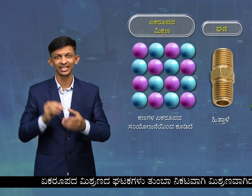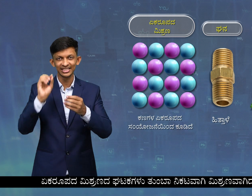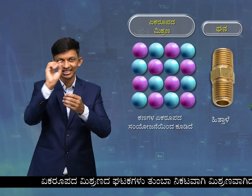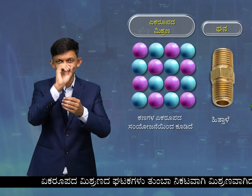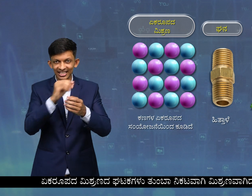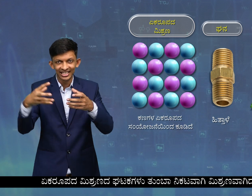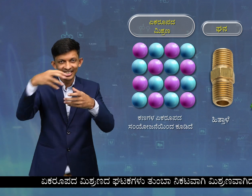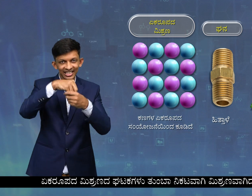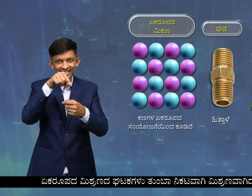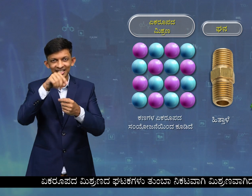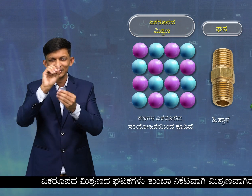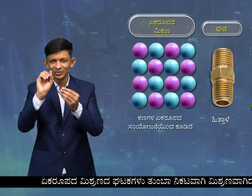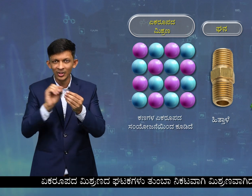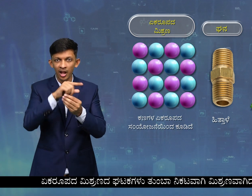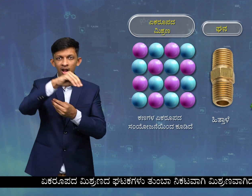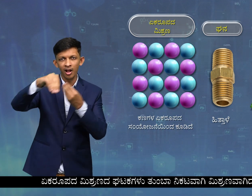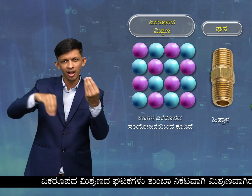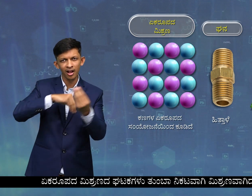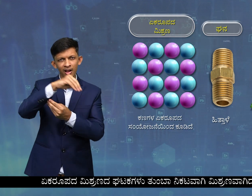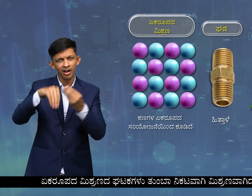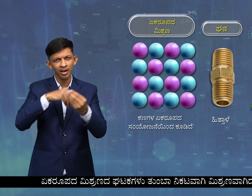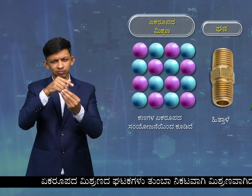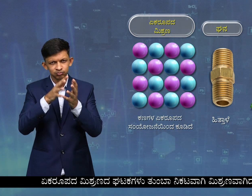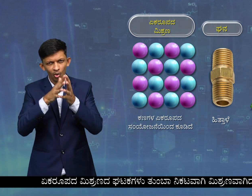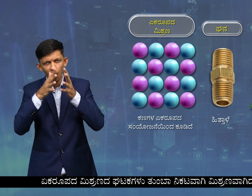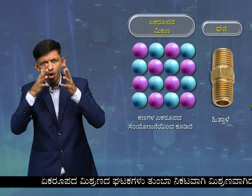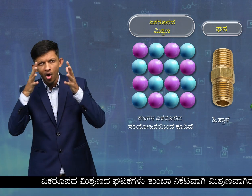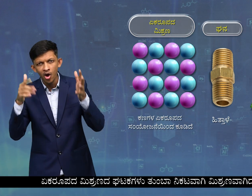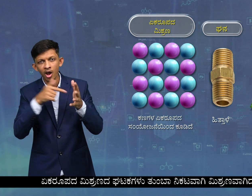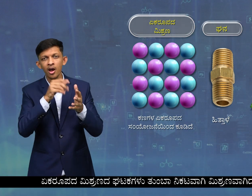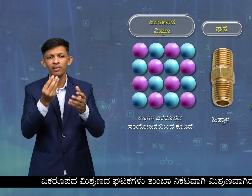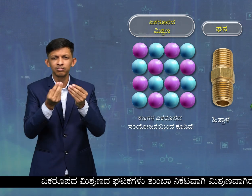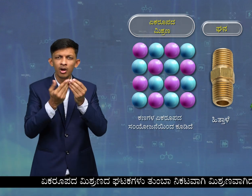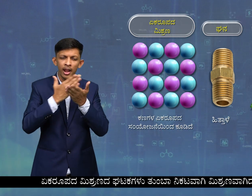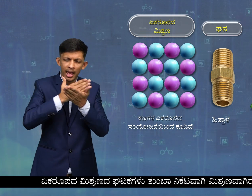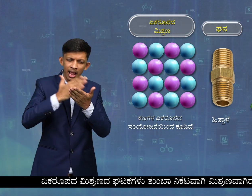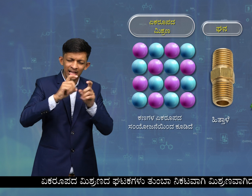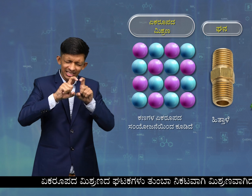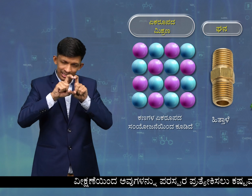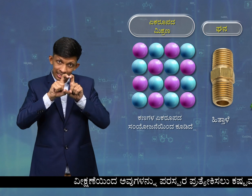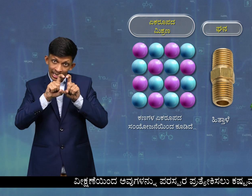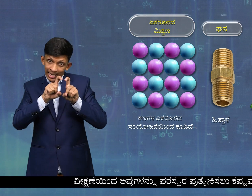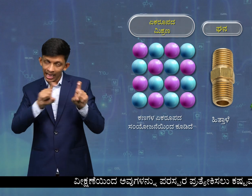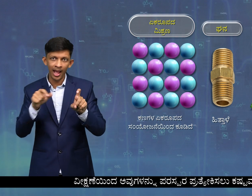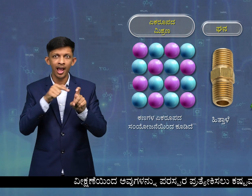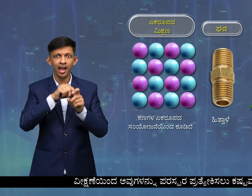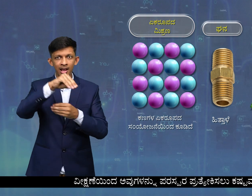ಏಕರೂಪದ ಮಿಶ್ರಣದ ಘಟಕಗಳು ತುಂಬಾ ನಿಕಟವಾಗಿ ಮಿಶ್ರಣವಾಗಿದ್ದು, ದೃಷ್ಟಿಗೋಚರ ವೀಕ್ಷಣೆಯಿಂದ